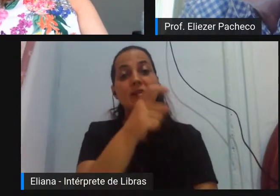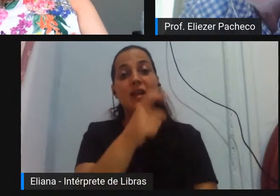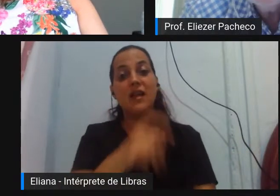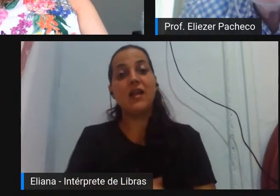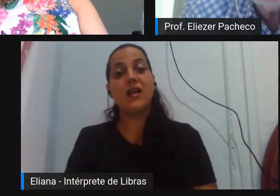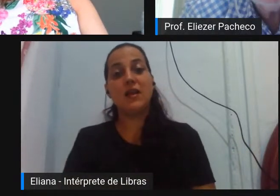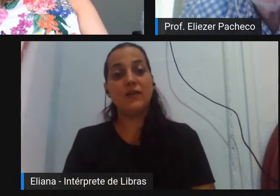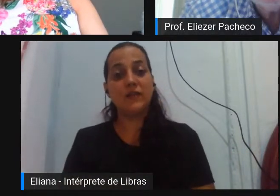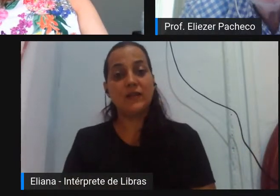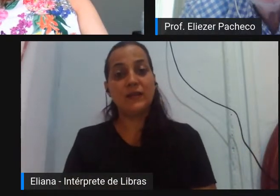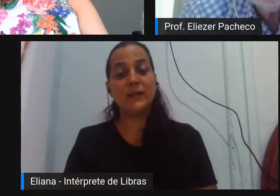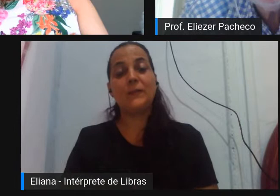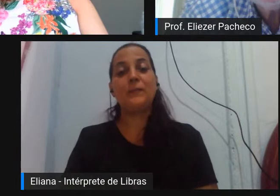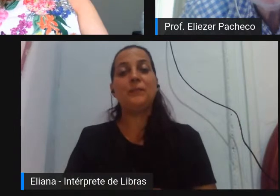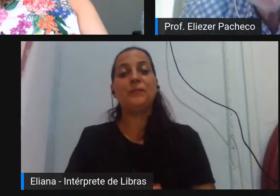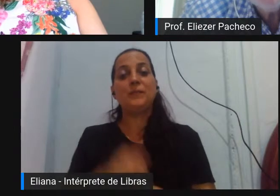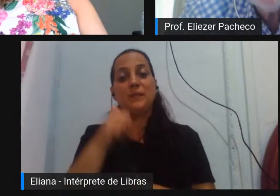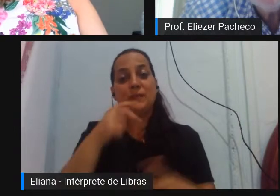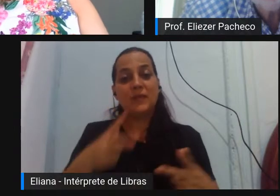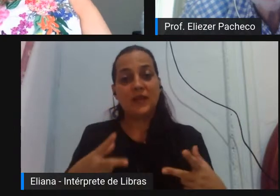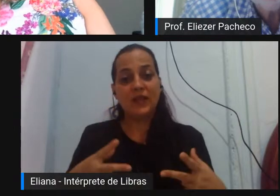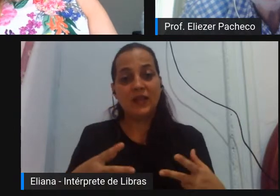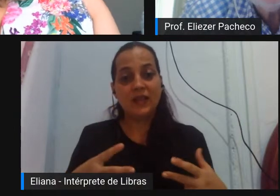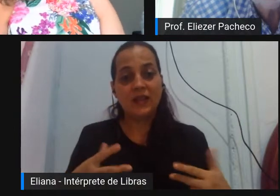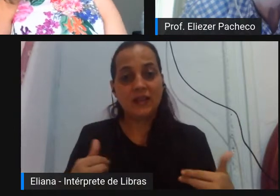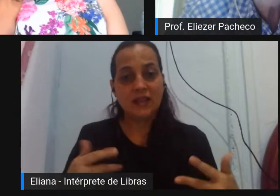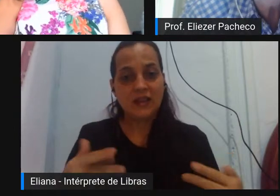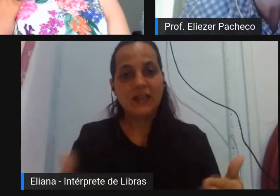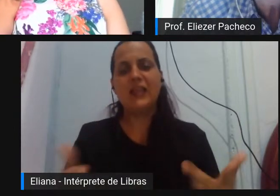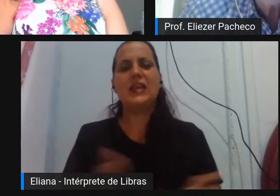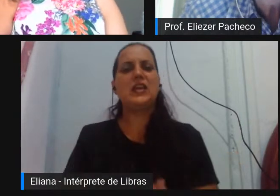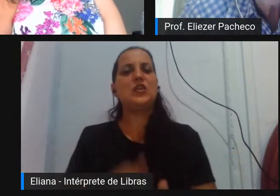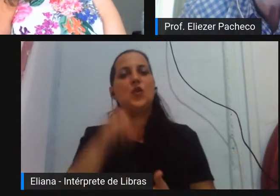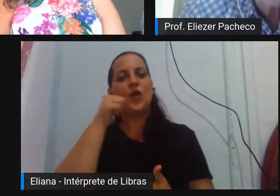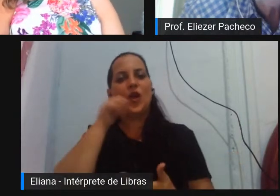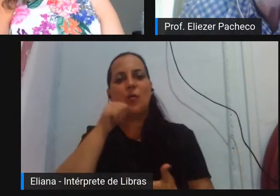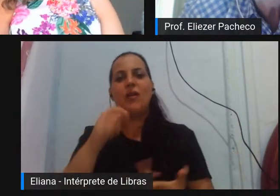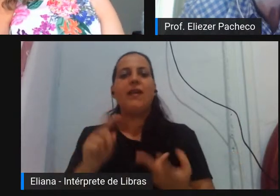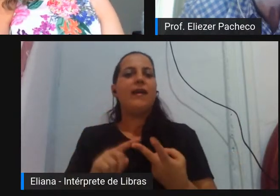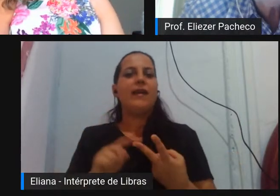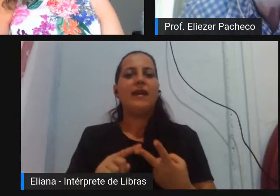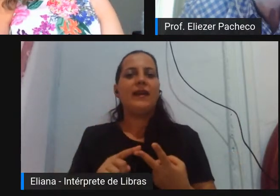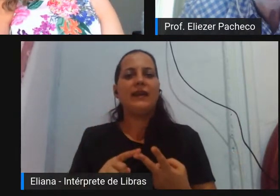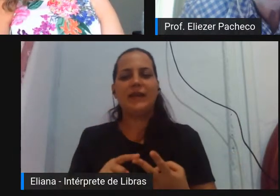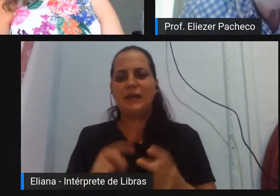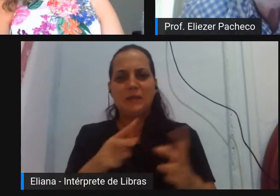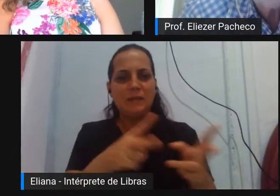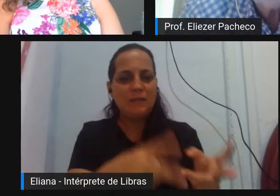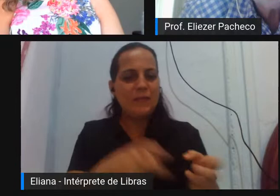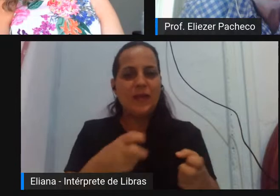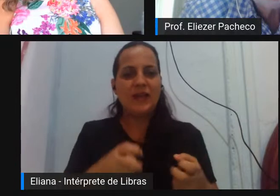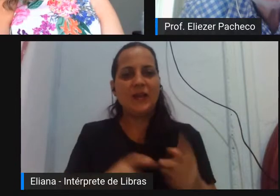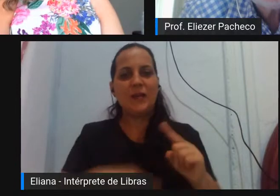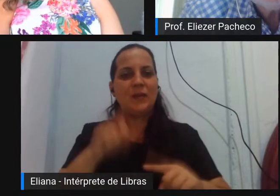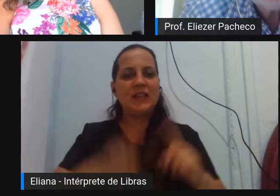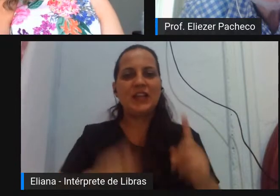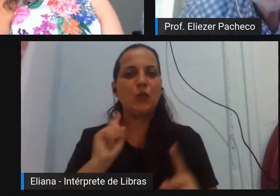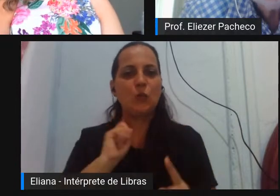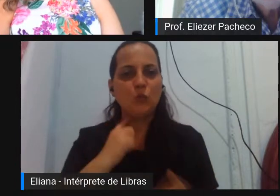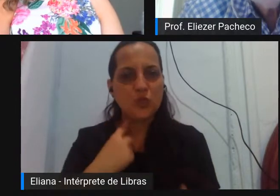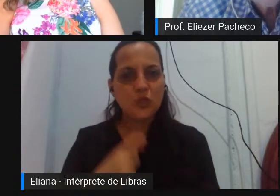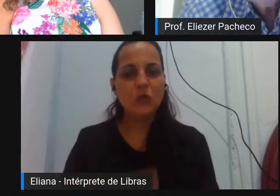com coletadoras de resíduos sólidos. Era um projeto maravilhoso,